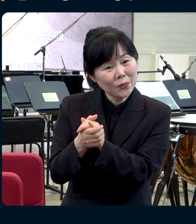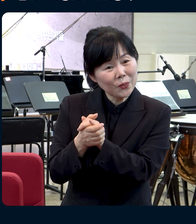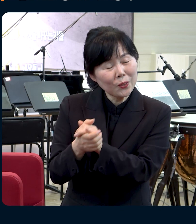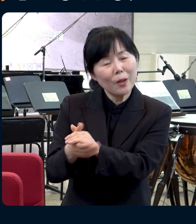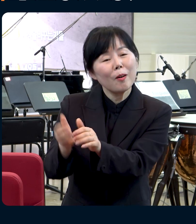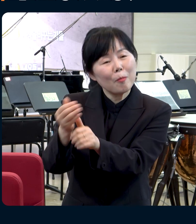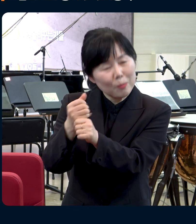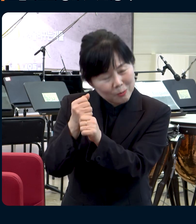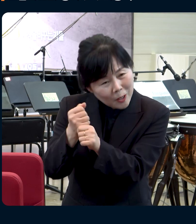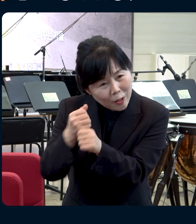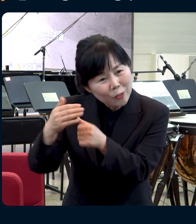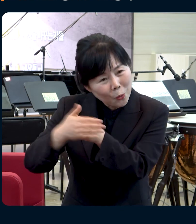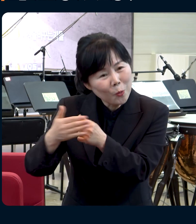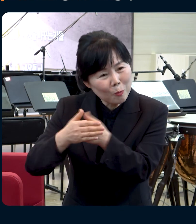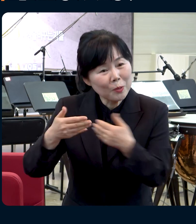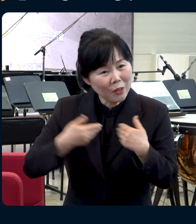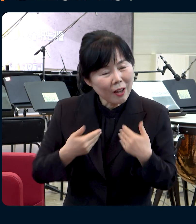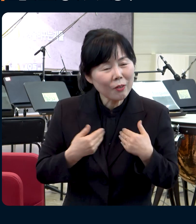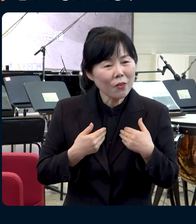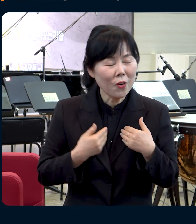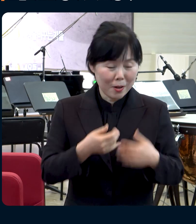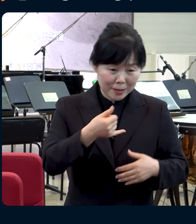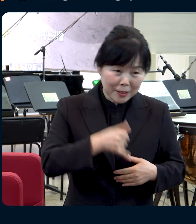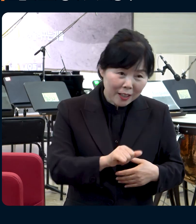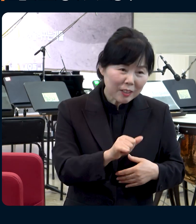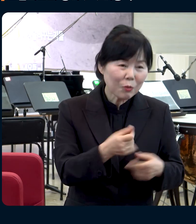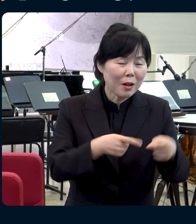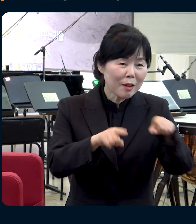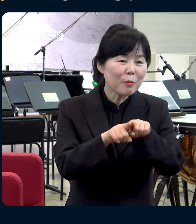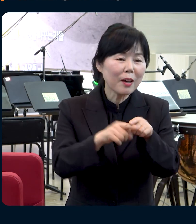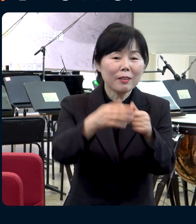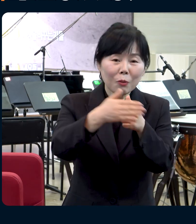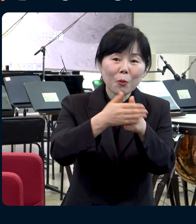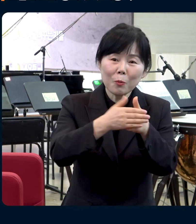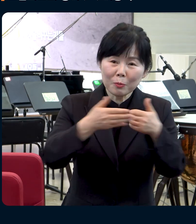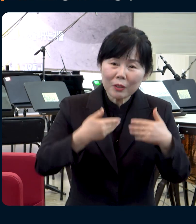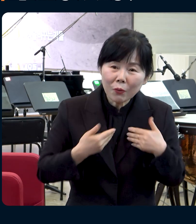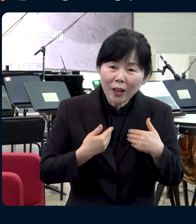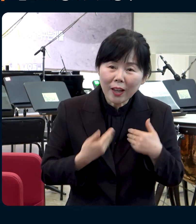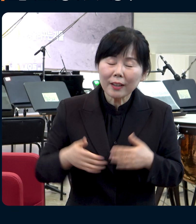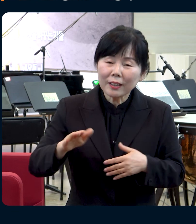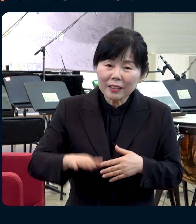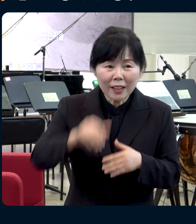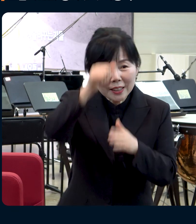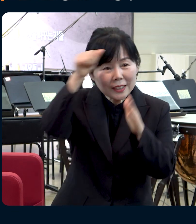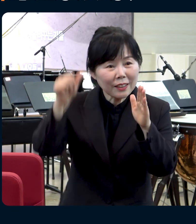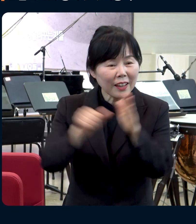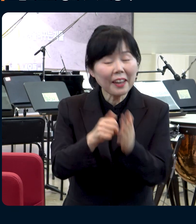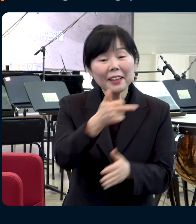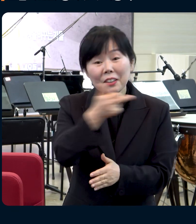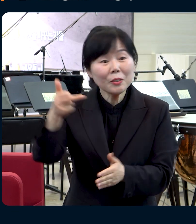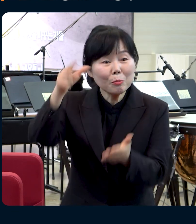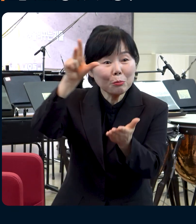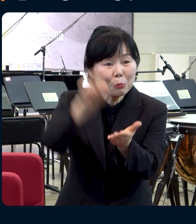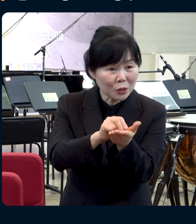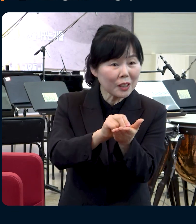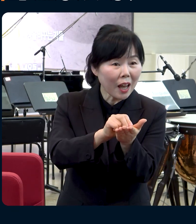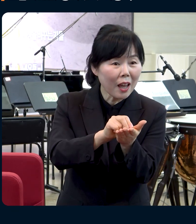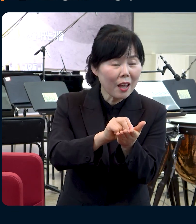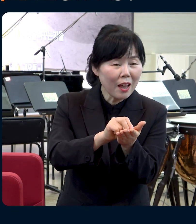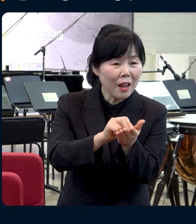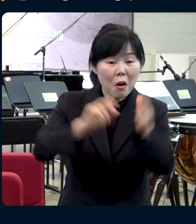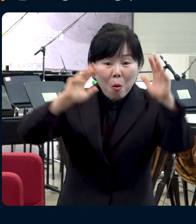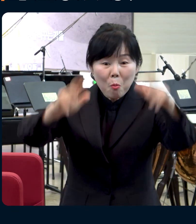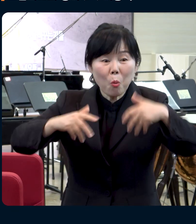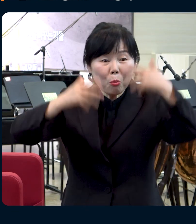가족을 의지하고 우리 자녀를 의지하면서 어느 정도 이겨낼 수가 있습니다. 그런데 우리의 인생에 진짜 폭풍을 만나면요, 이런 거로